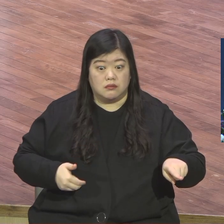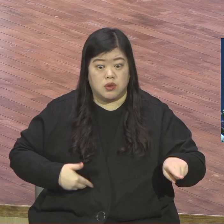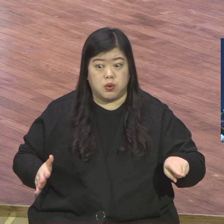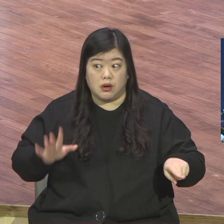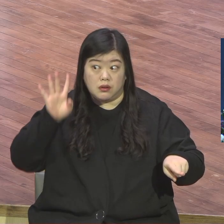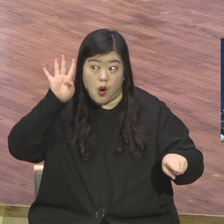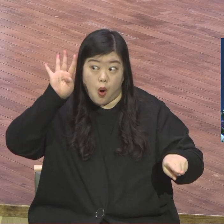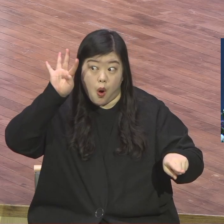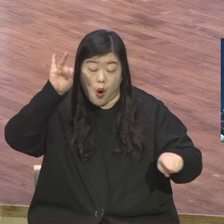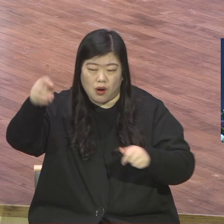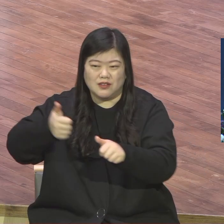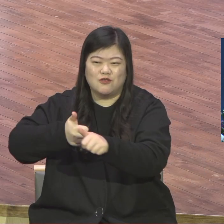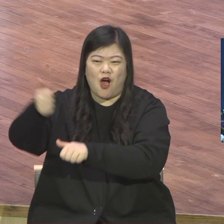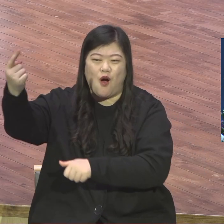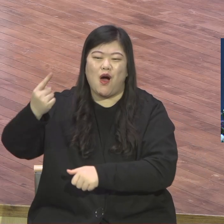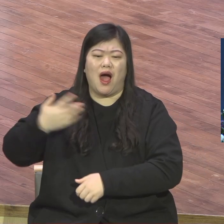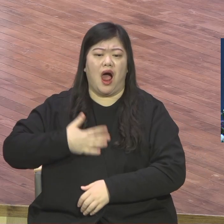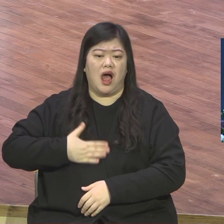속에서도